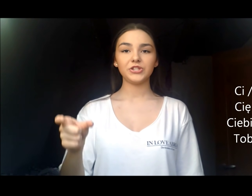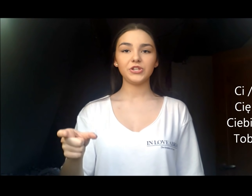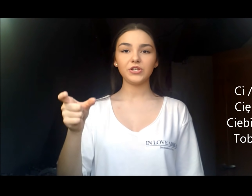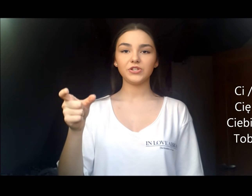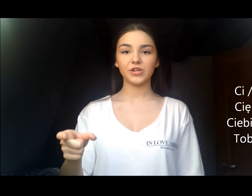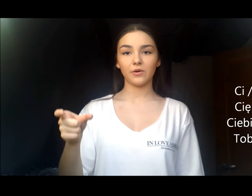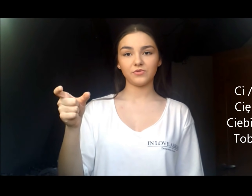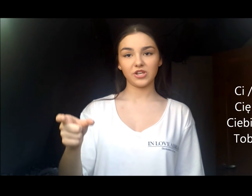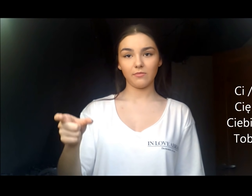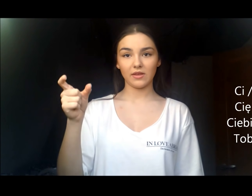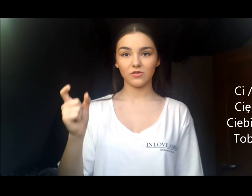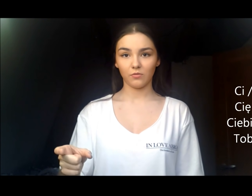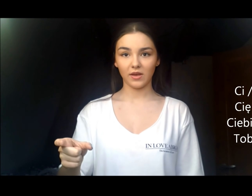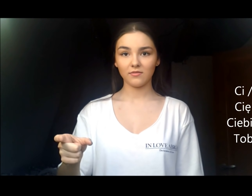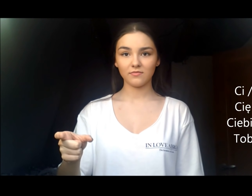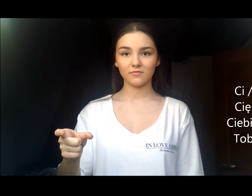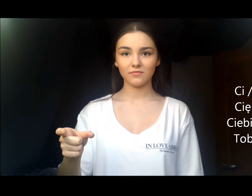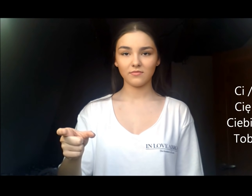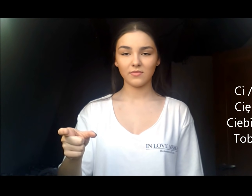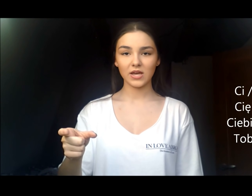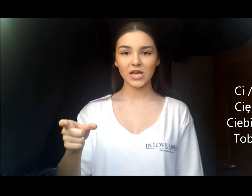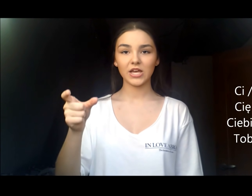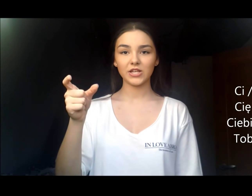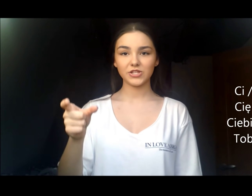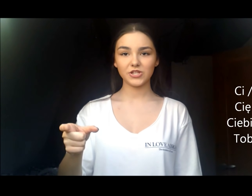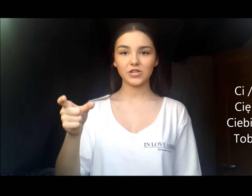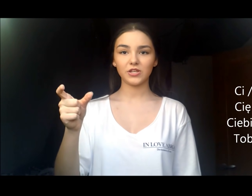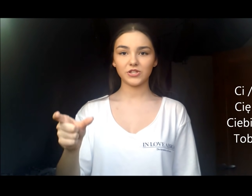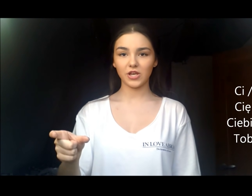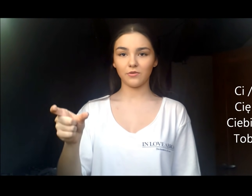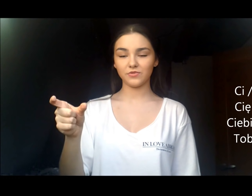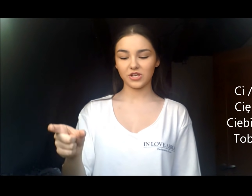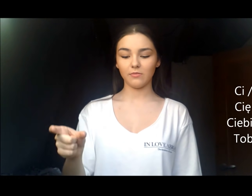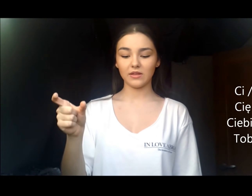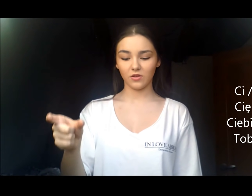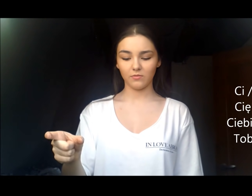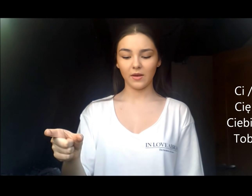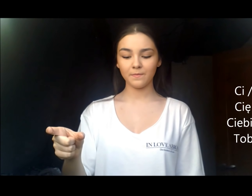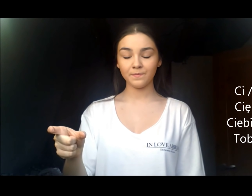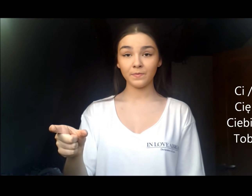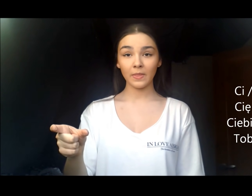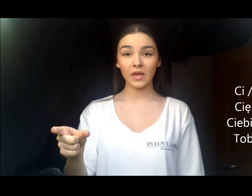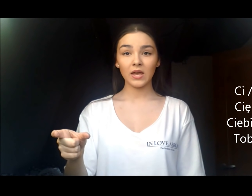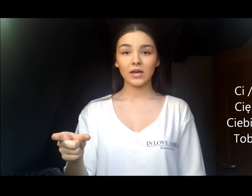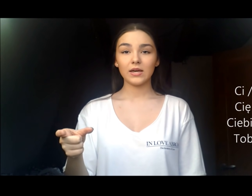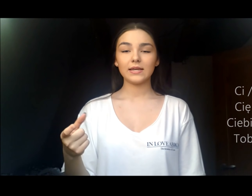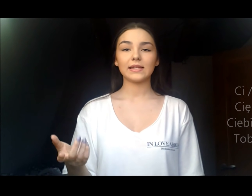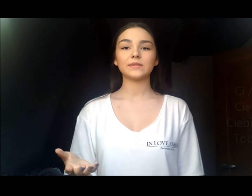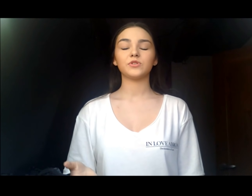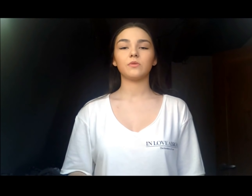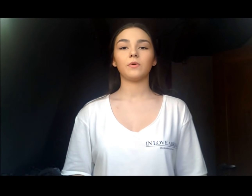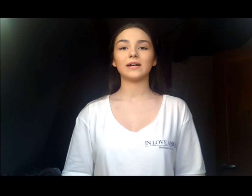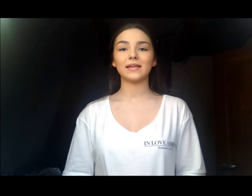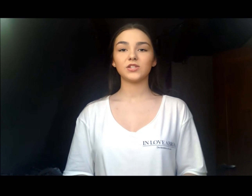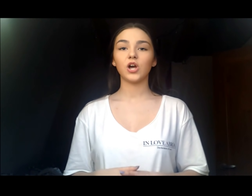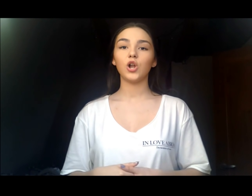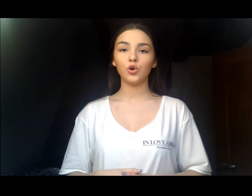ci, cię, ciebie, tobie. Ci, cię, ciebie, tobie. I teraz możemy pokazać